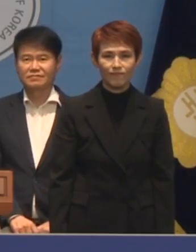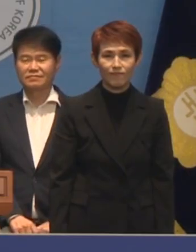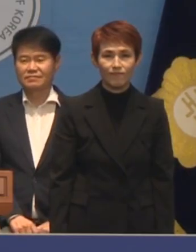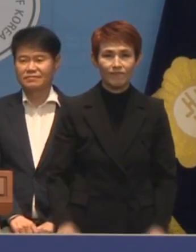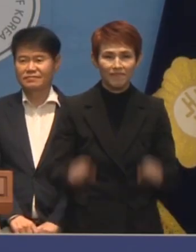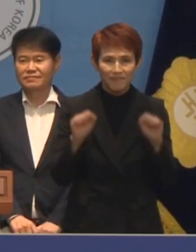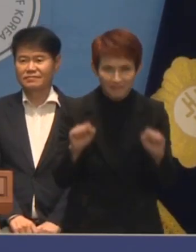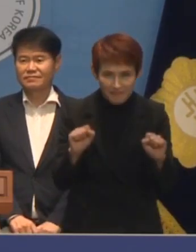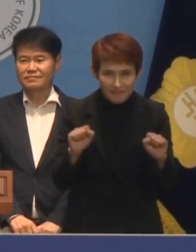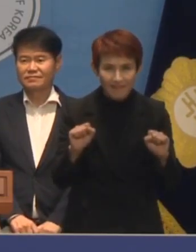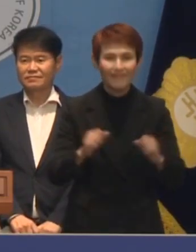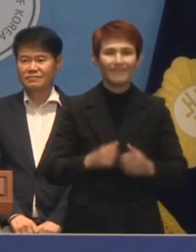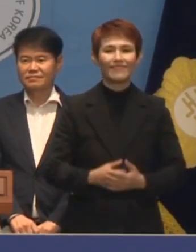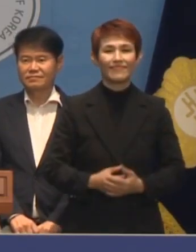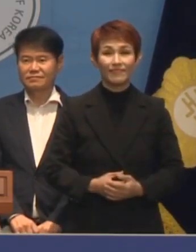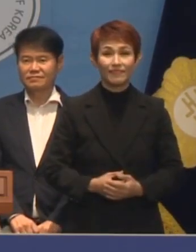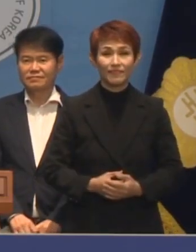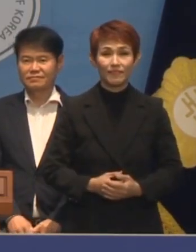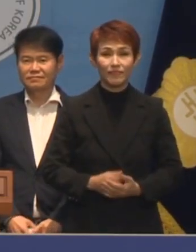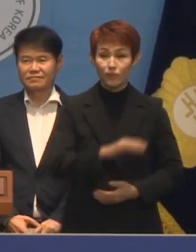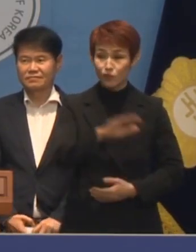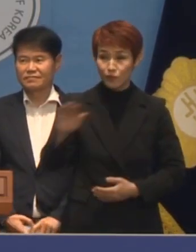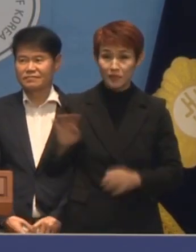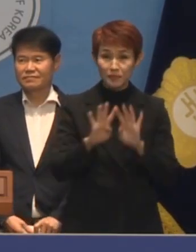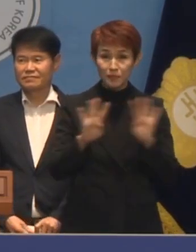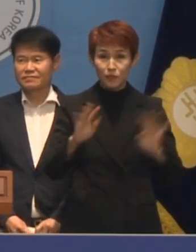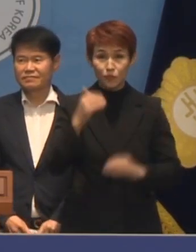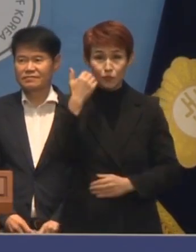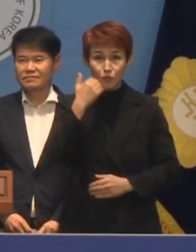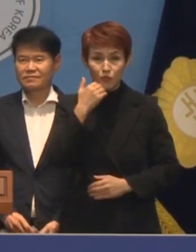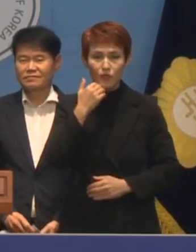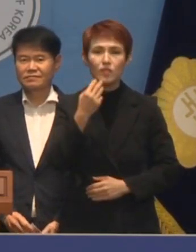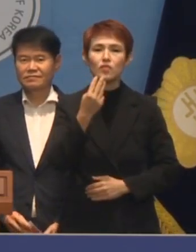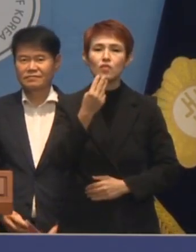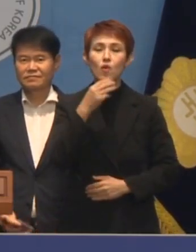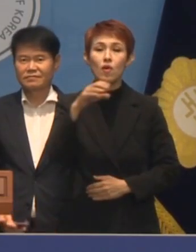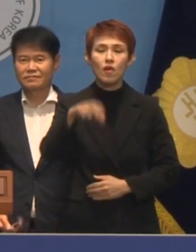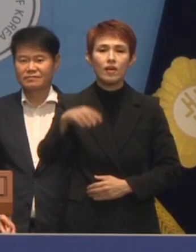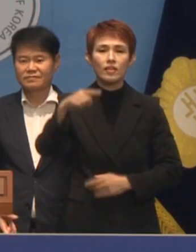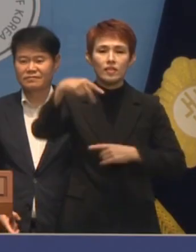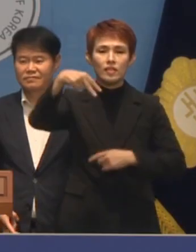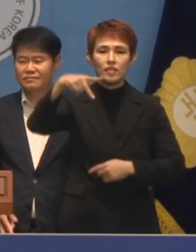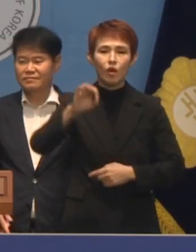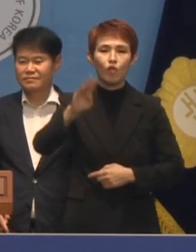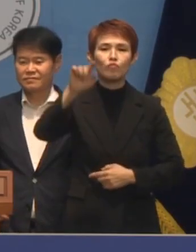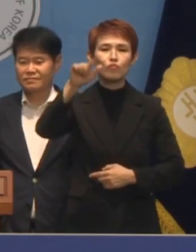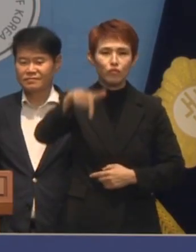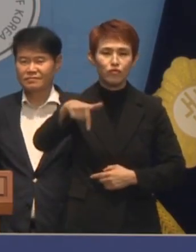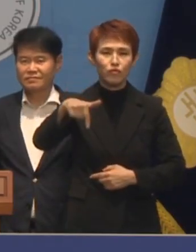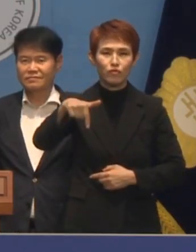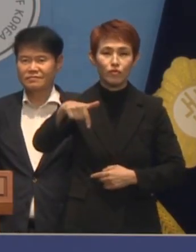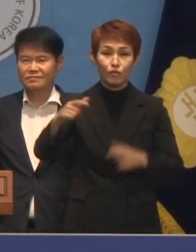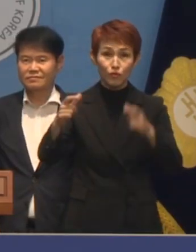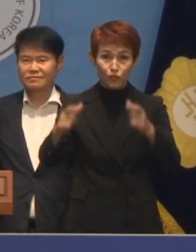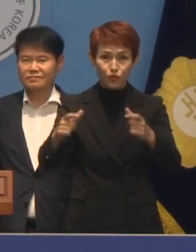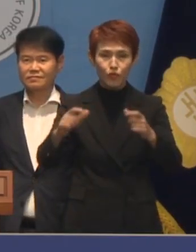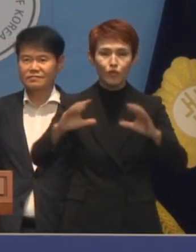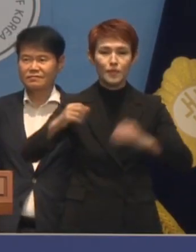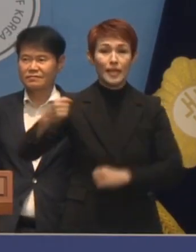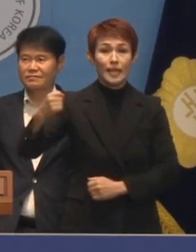예, 안녕하십니까. 저희는 서울의 성북구 갑의